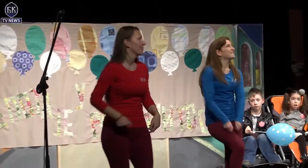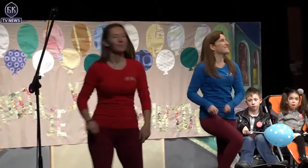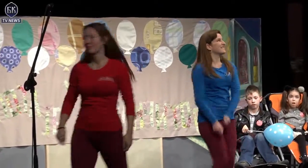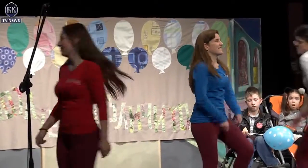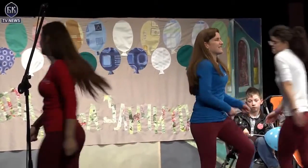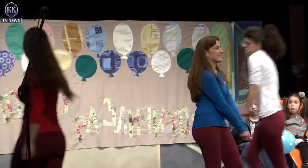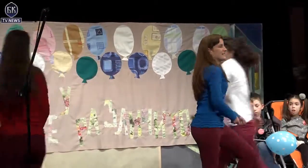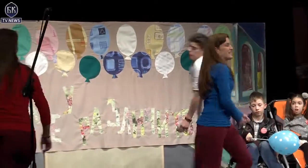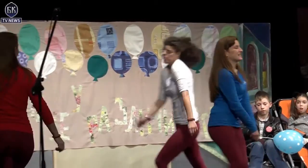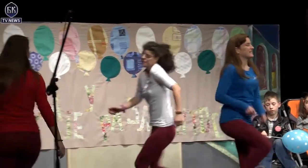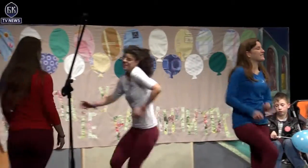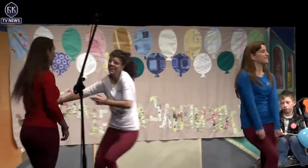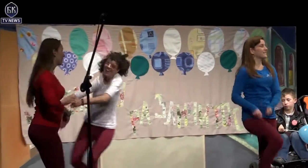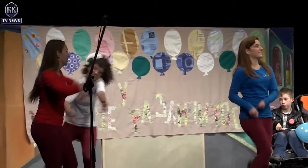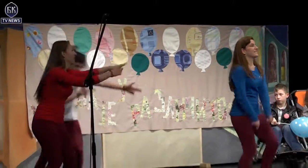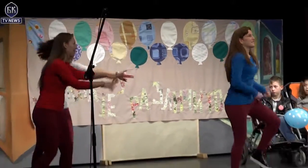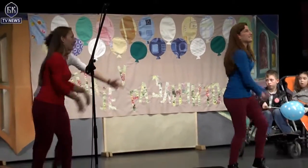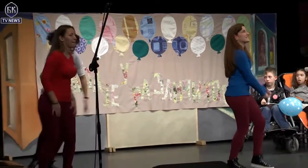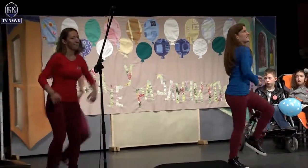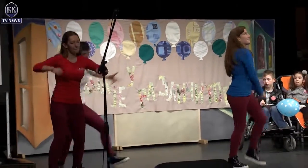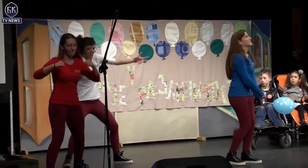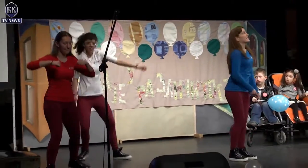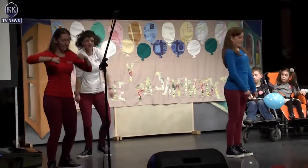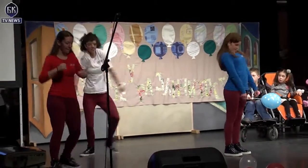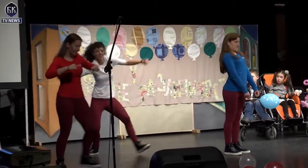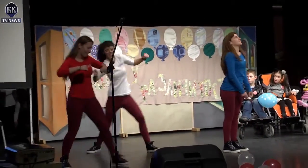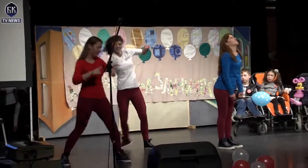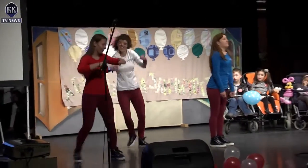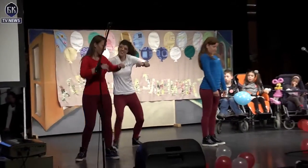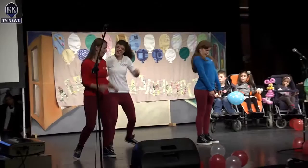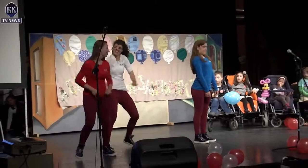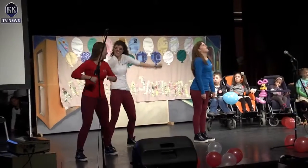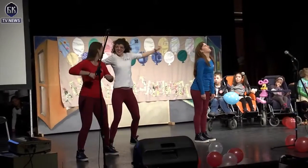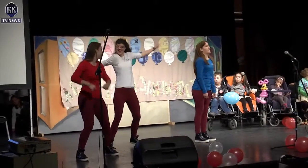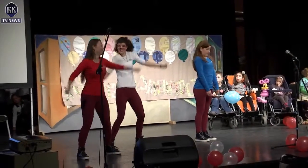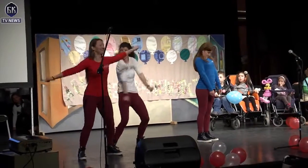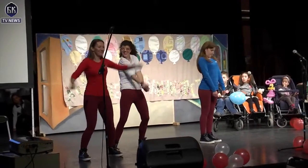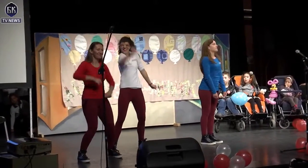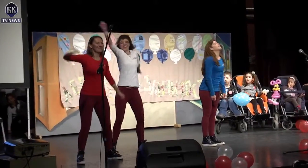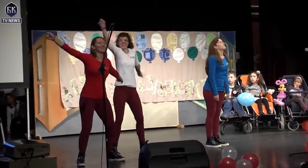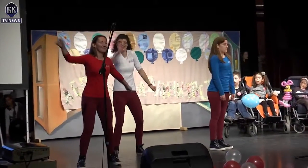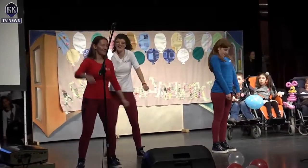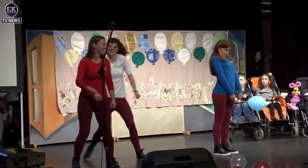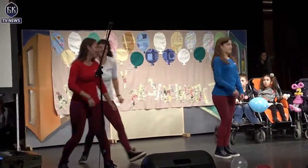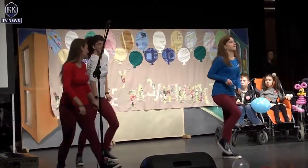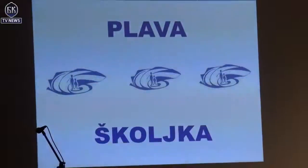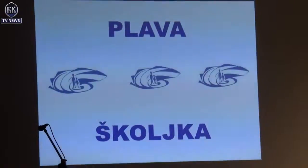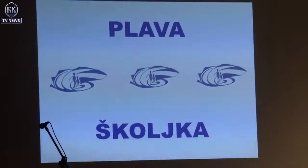na negovanje pravih vrednosti koje bi trebalo da razvija svako društvo, a koje se izgrađuju počevši od najmlađeg uzrasta.